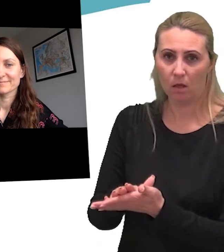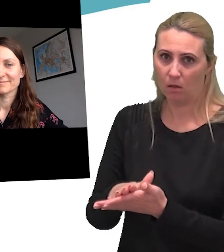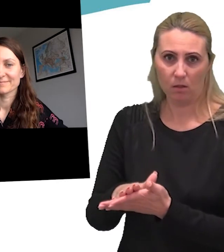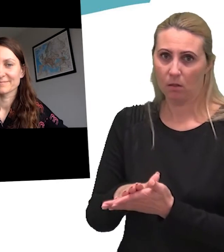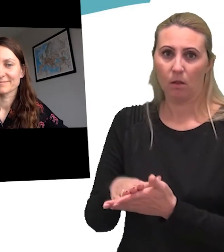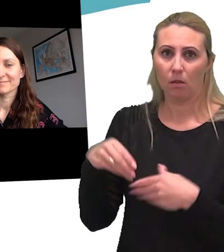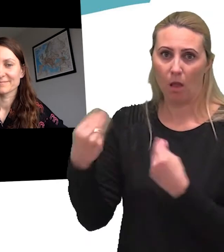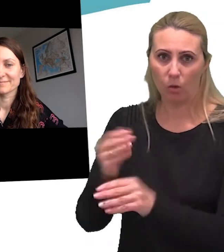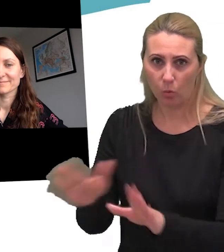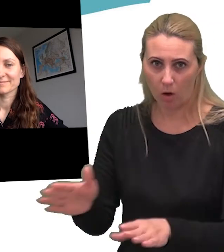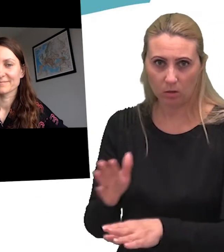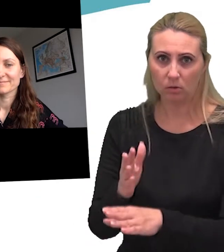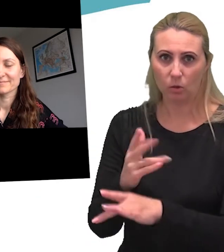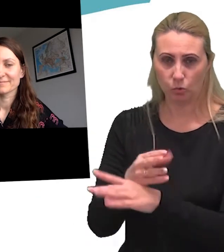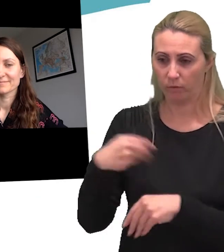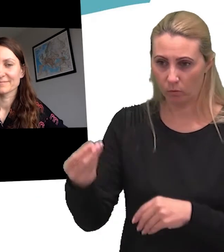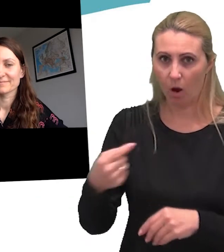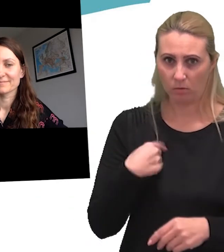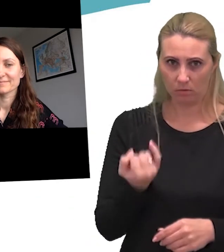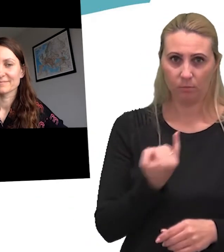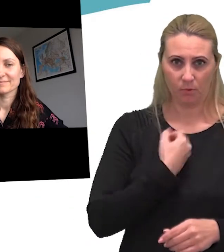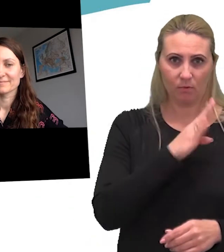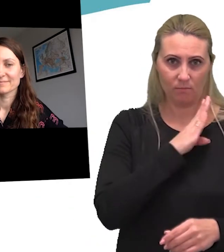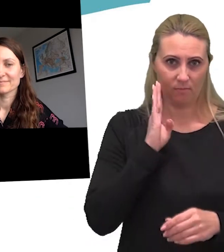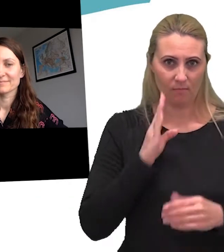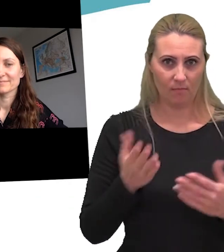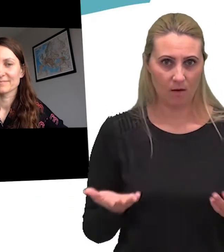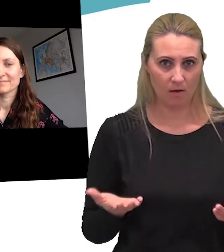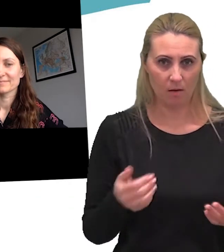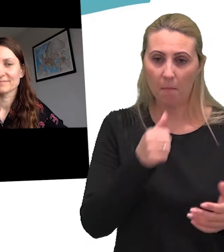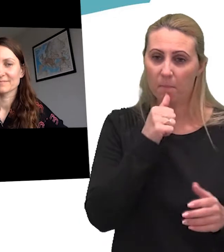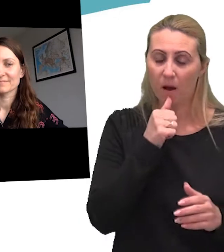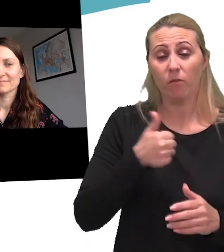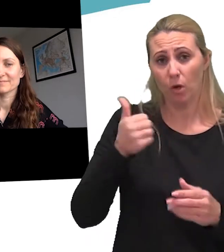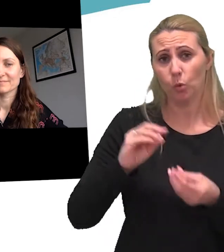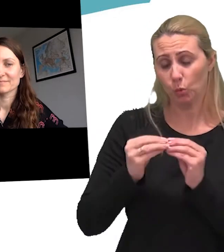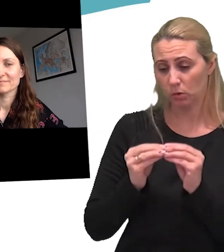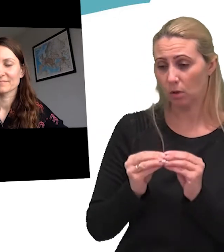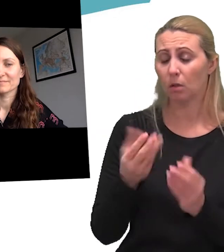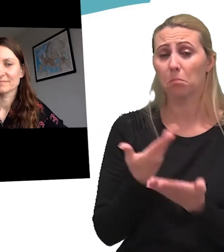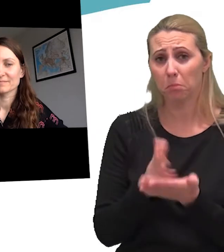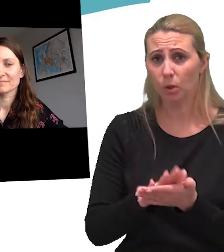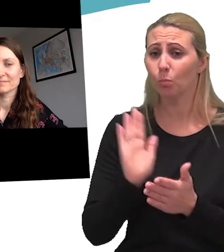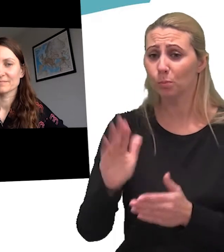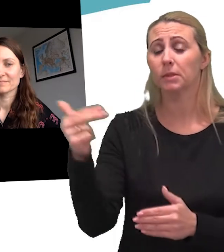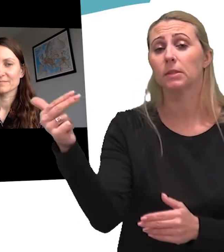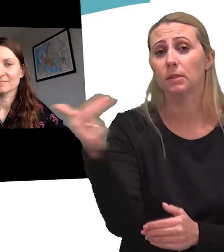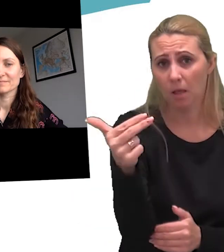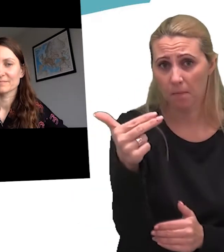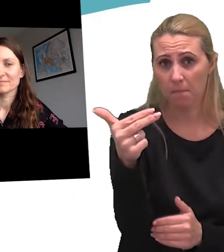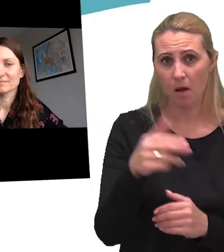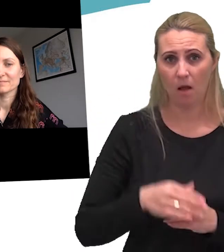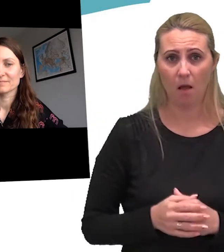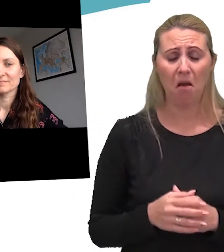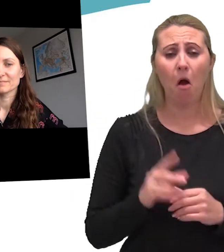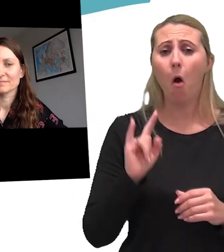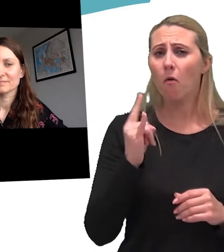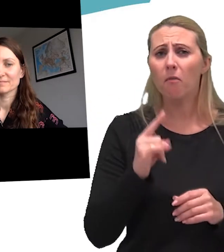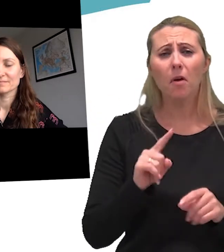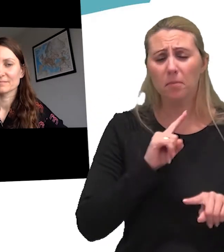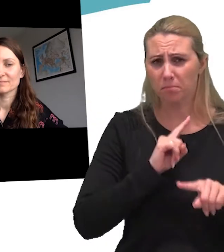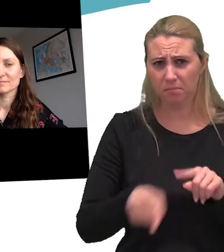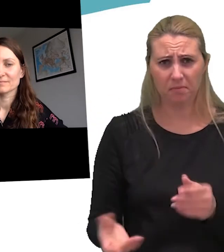vietoj žuvies, taip. Ir blynus valgysim, tarkim, ten sekmadienį. Ir, bet vaikai labai greitai